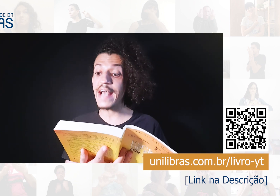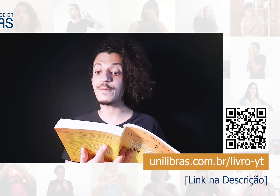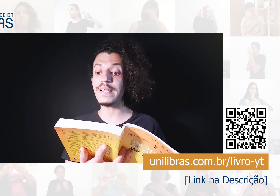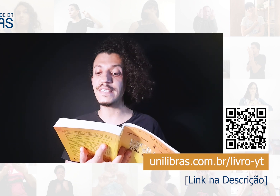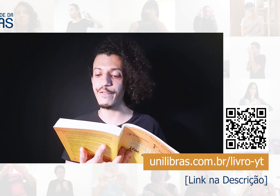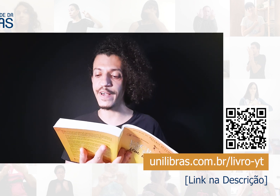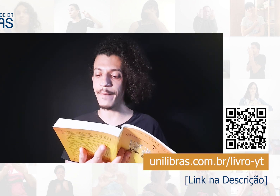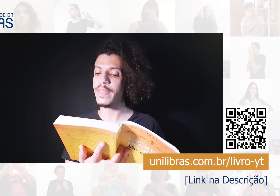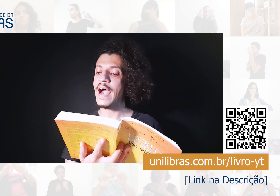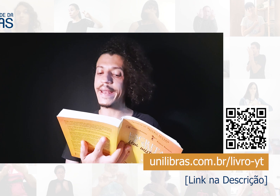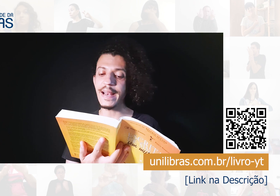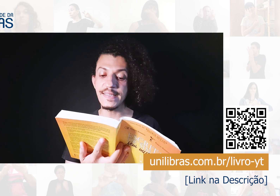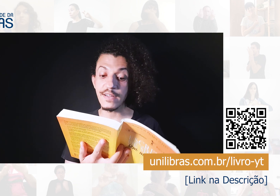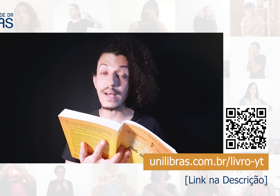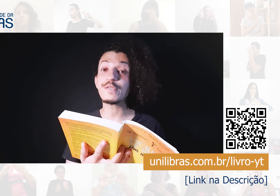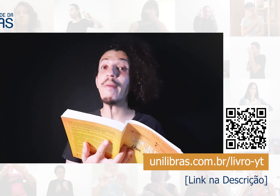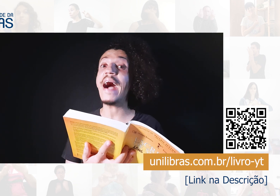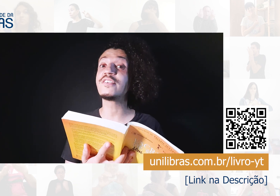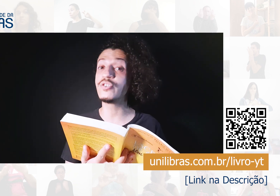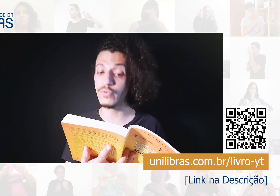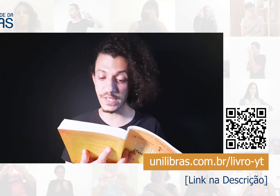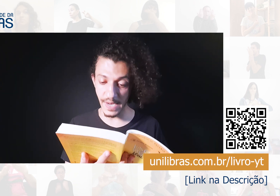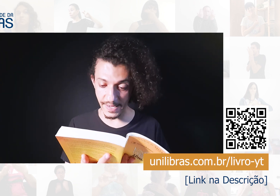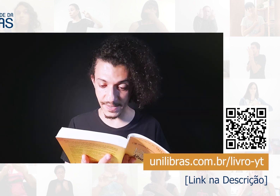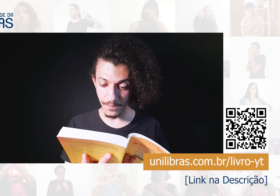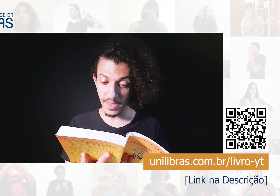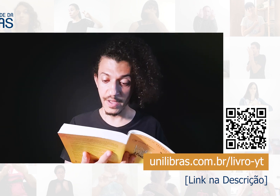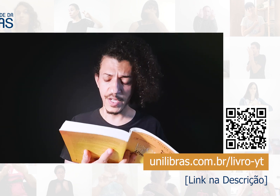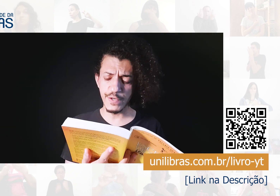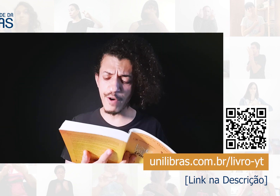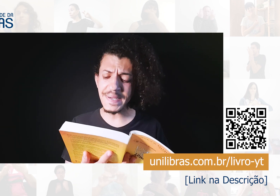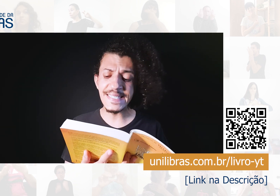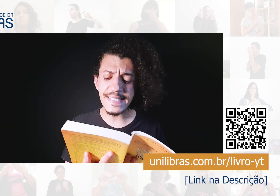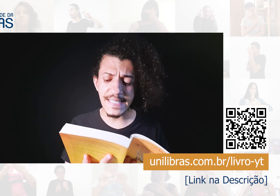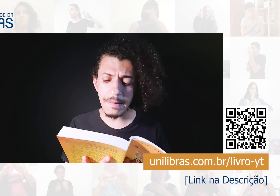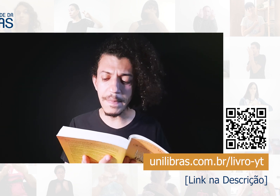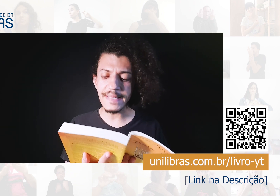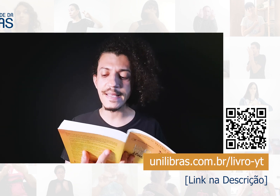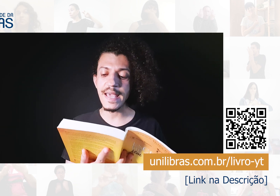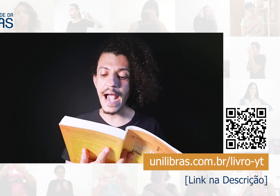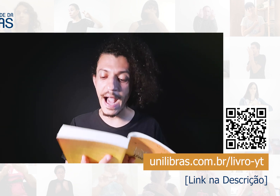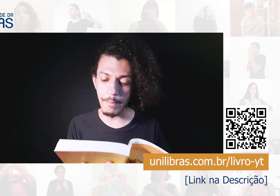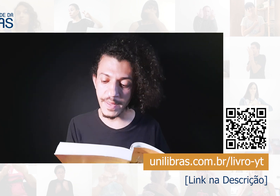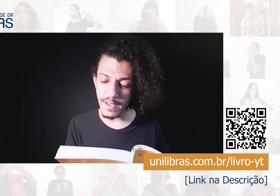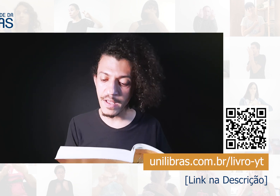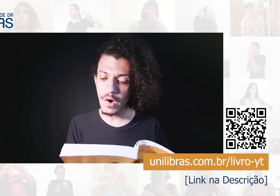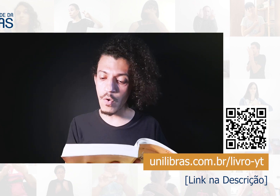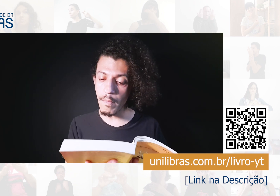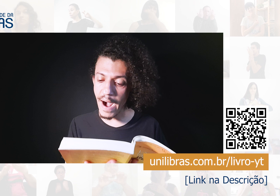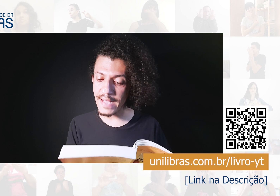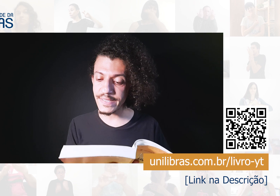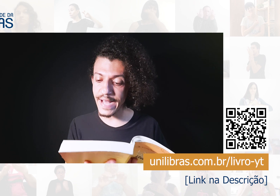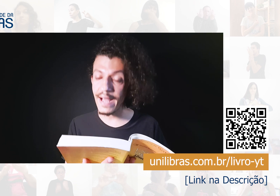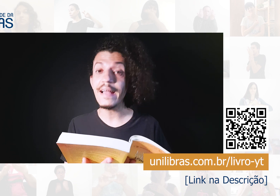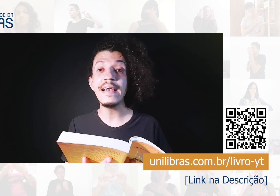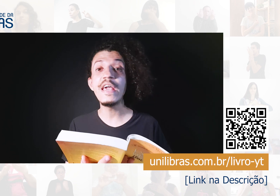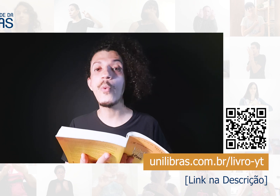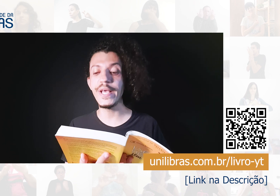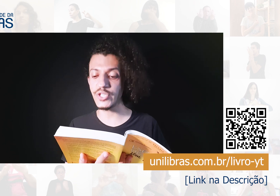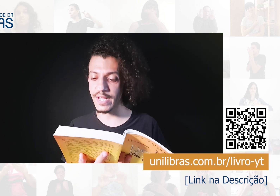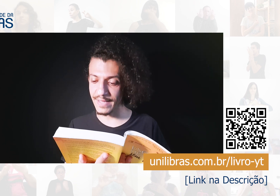tempo específica, analisando as partes dos sinais, de forma simples e rápida, com base